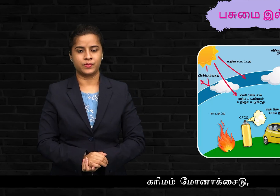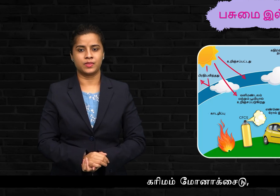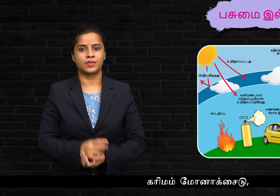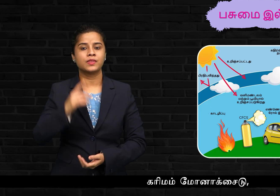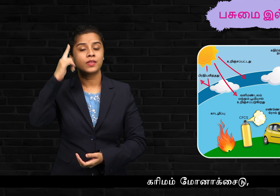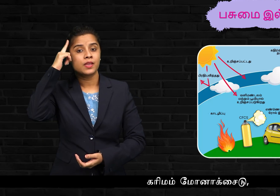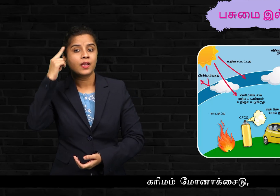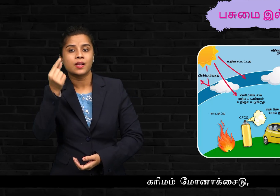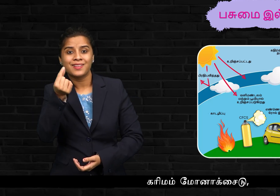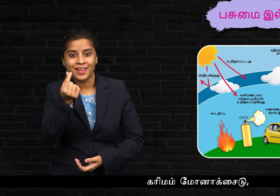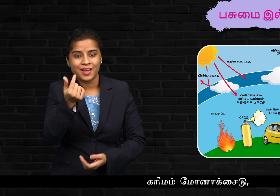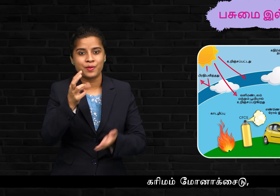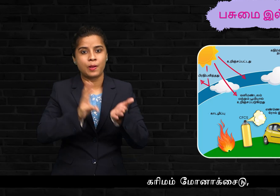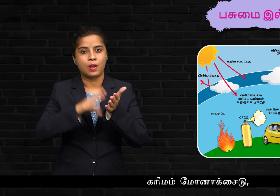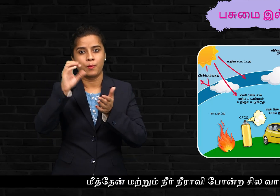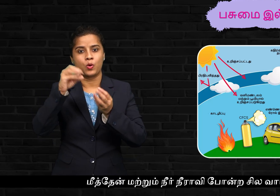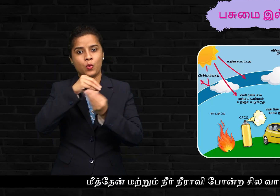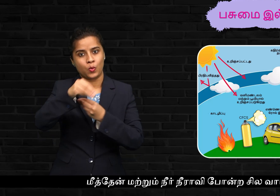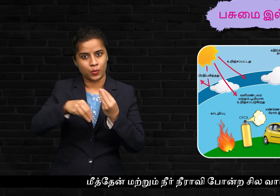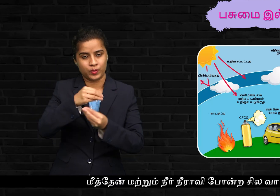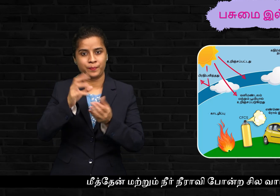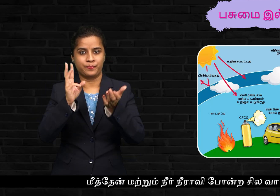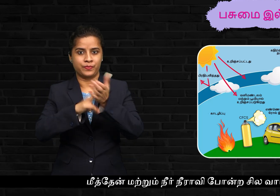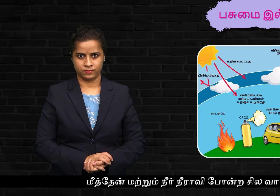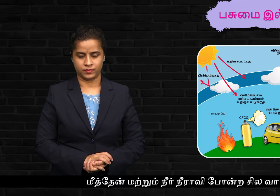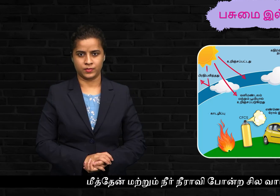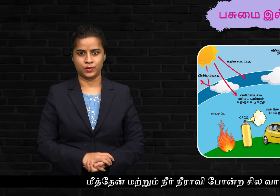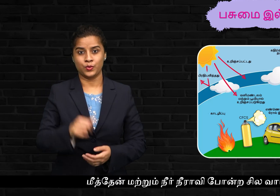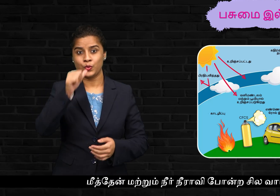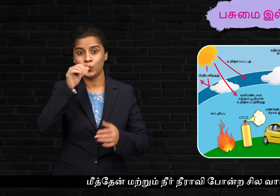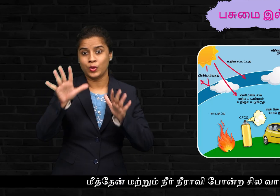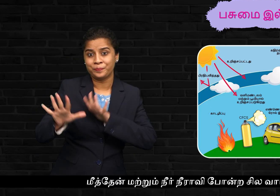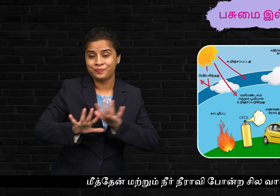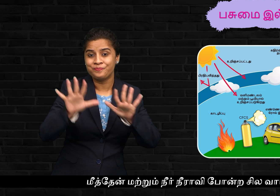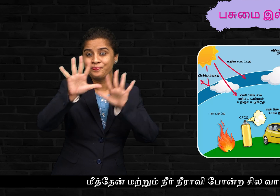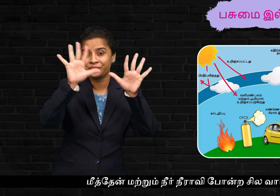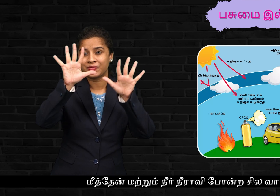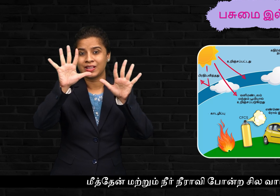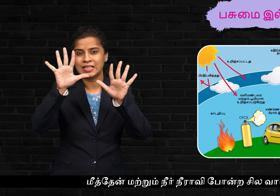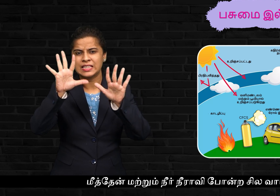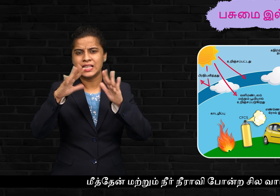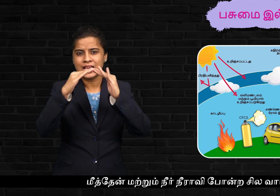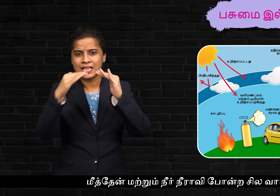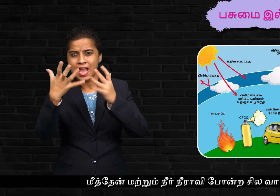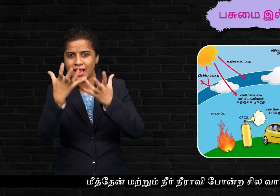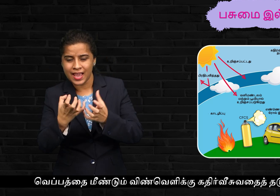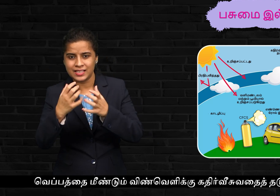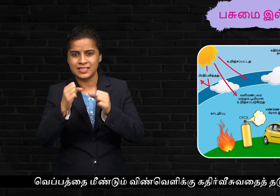கரிமம் மோனாக்சைடு, மீத்தேன் மற்றும் நீராவி போன்ற சில வாயுக்கள்